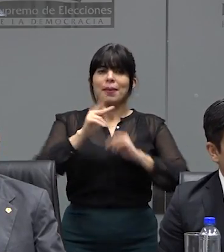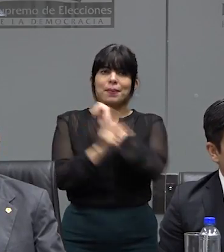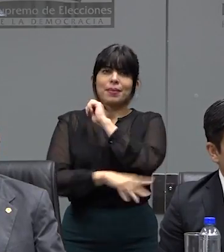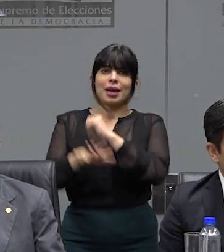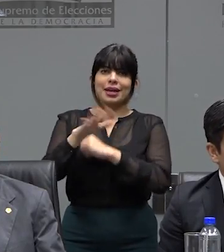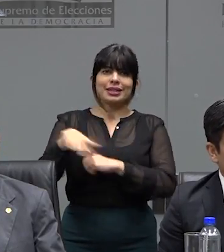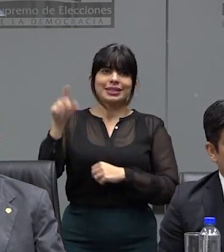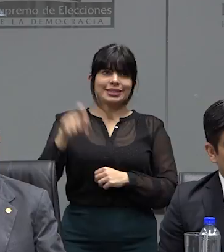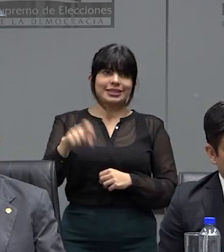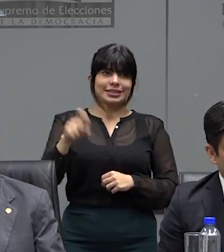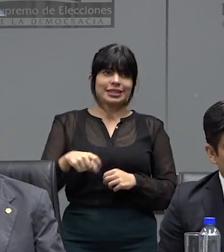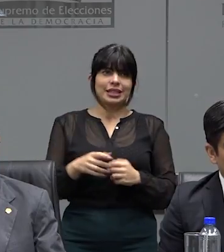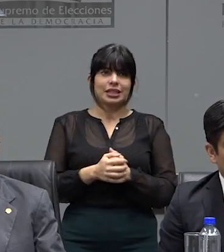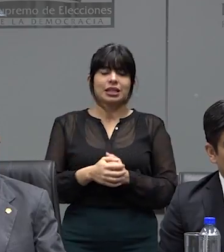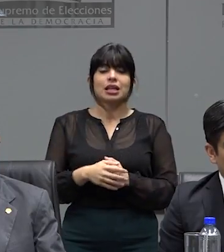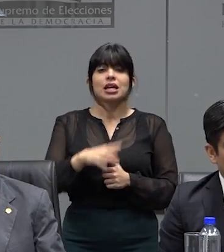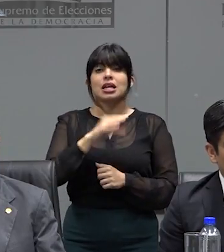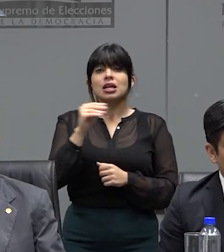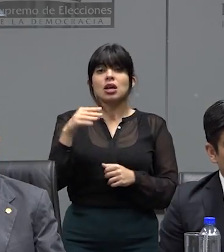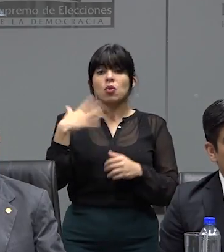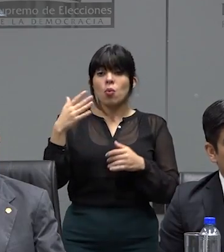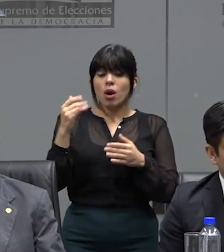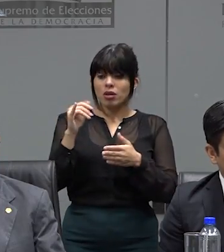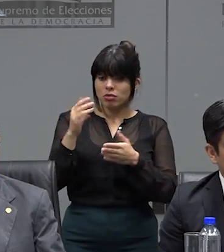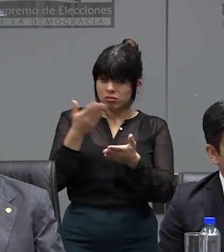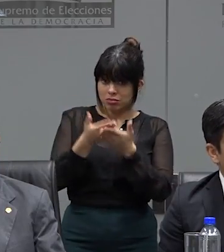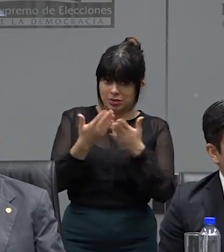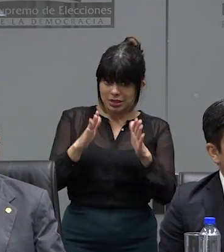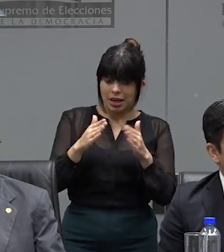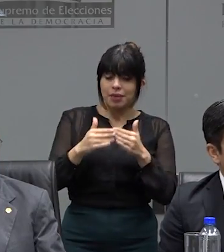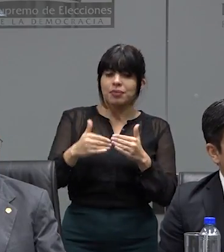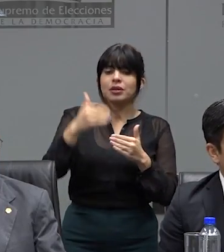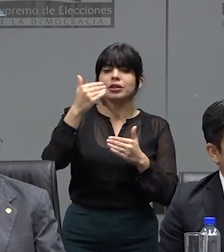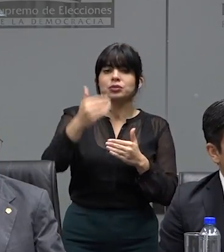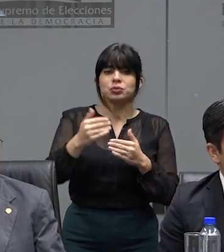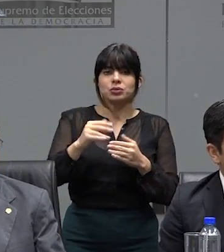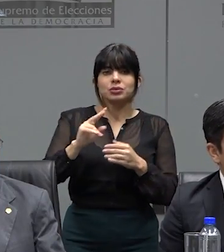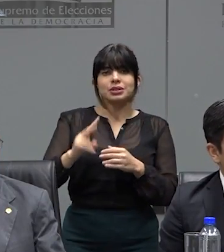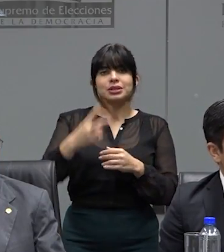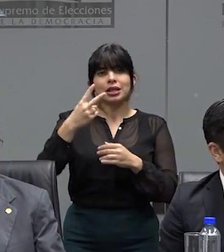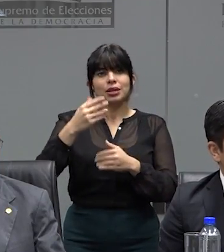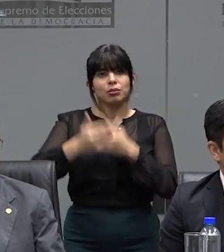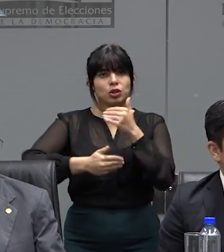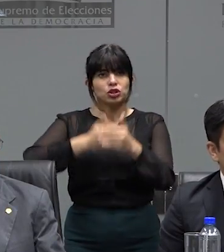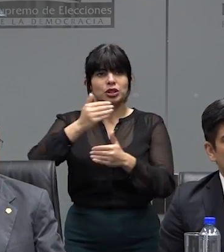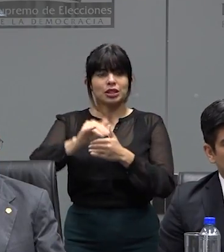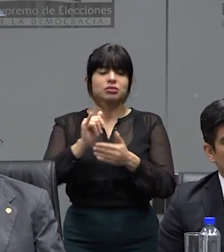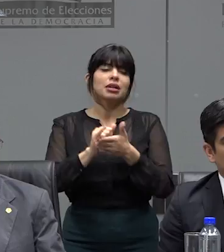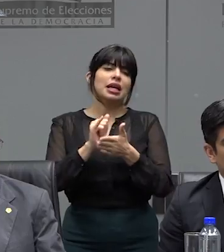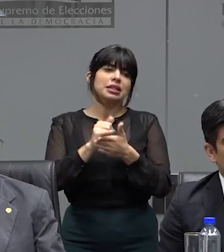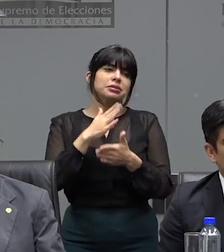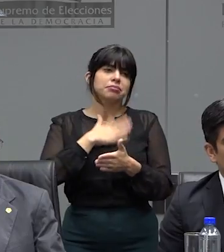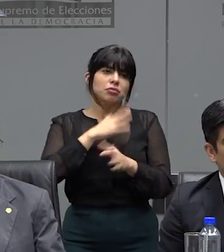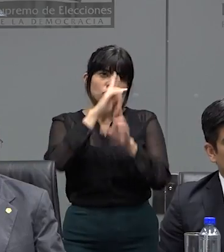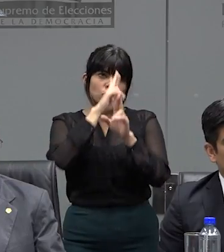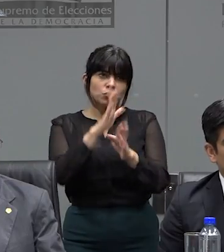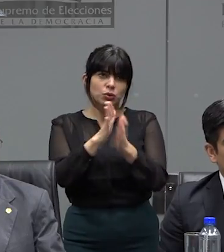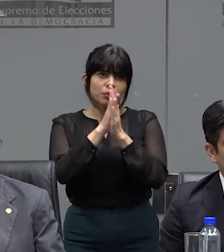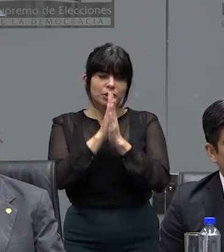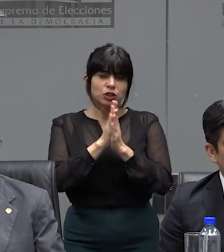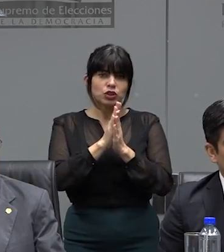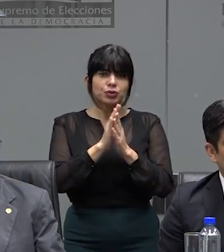necesita, y habiendo agotado eso, que avancemos con la siguiente etapa de este proceso. Esa sería mi muy respetuosa